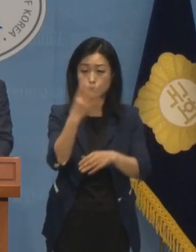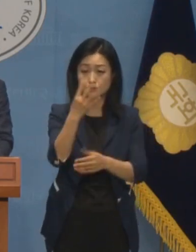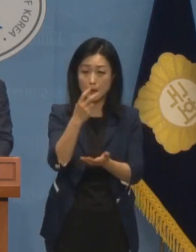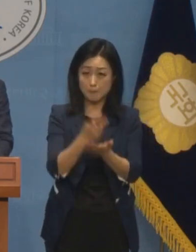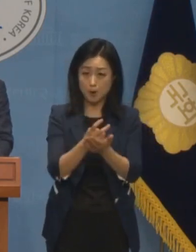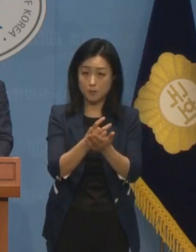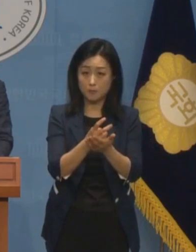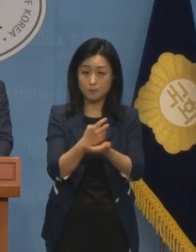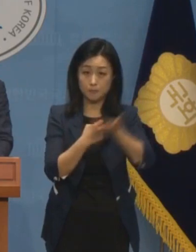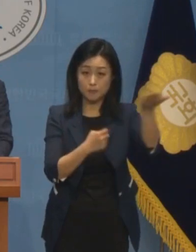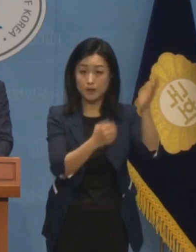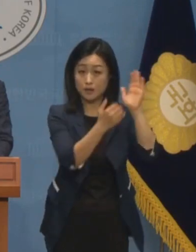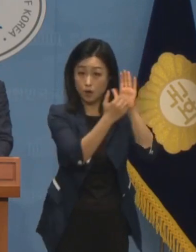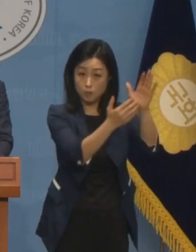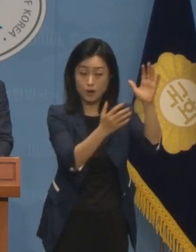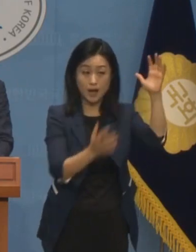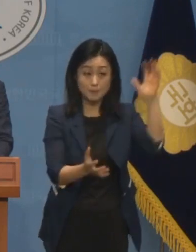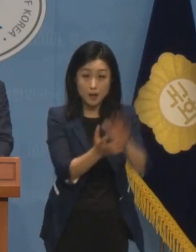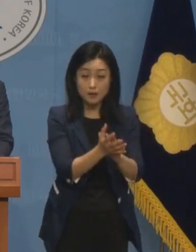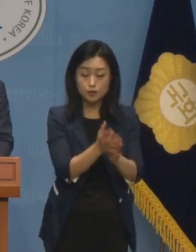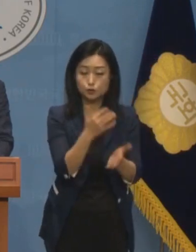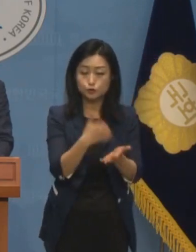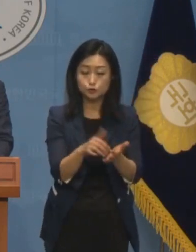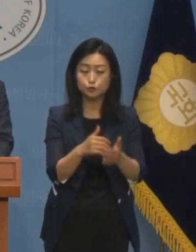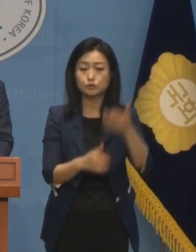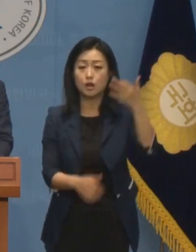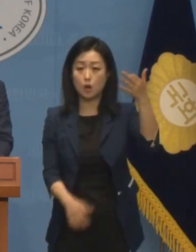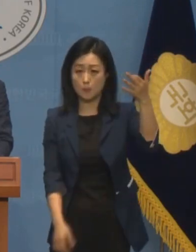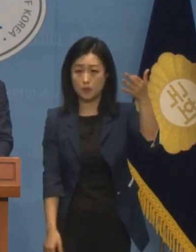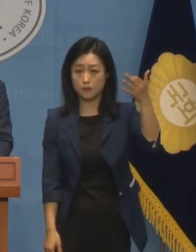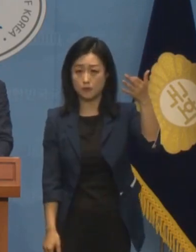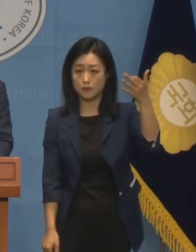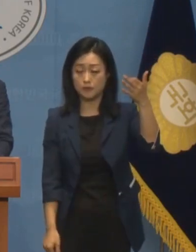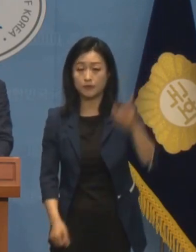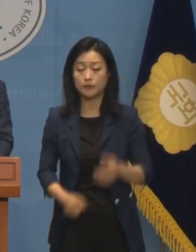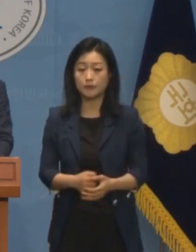방송사법까지 거부권을 행사하면 무려 19번입니다.